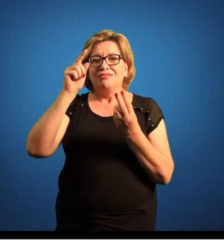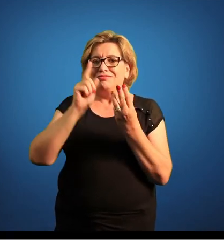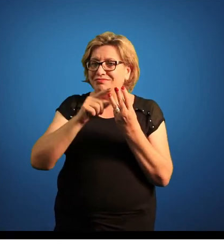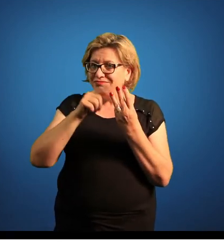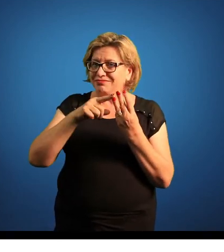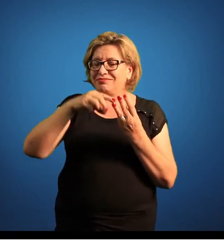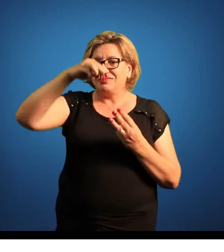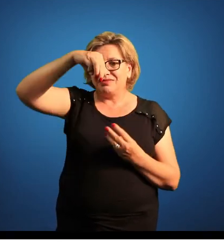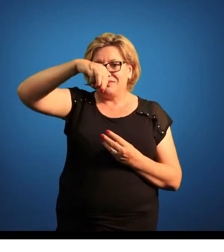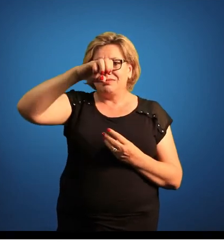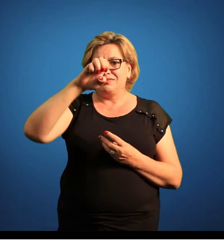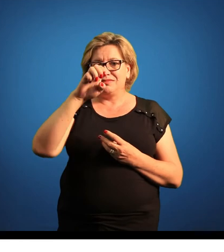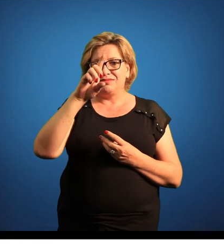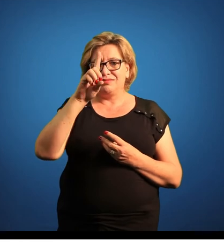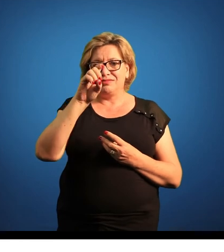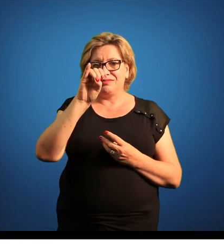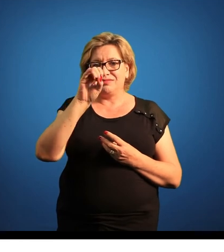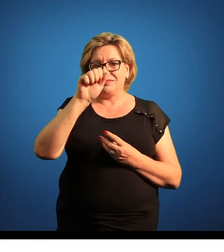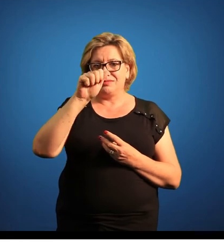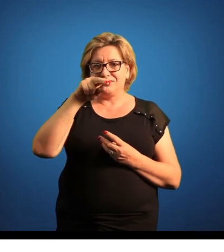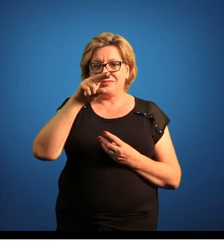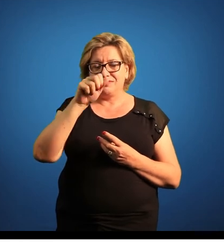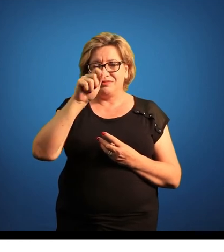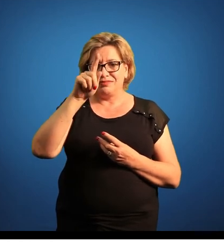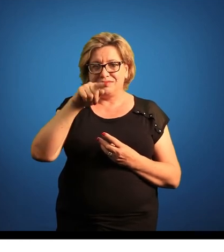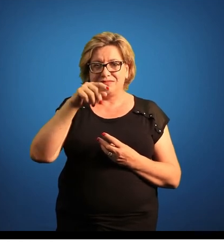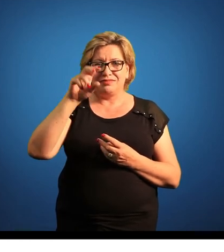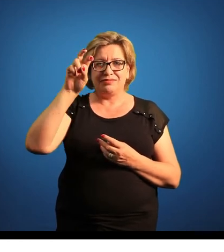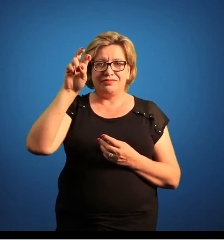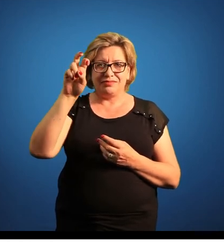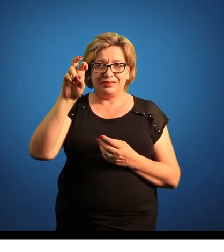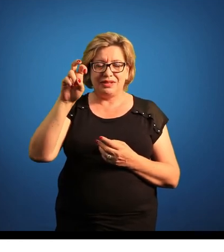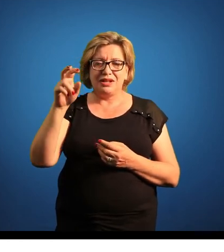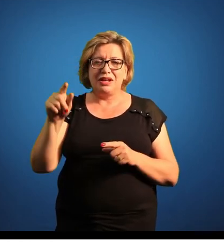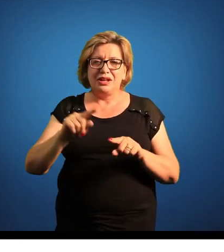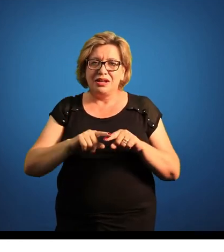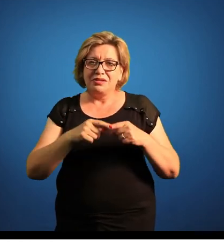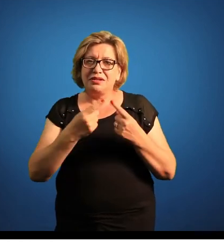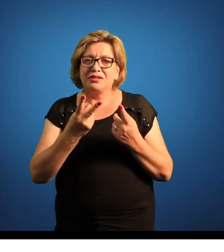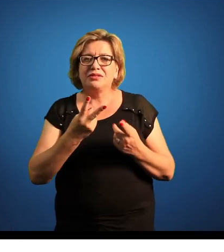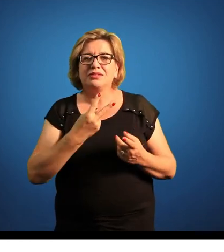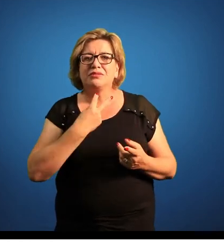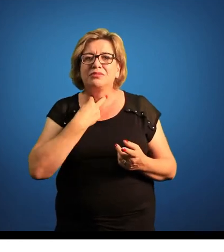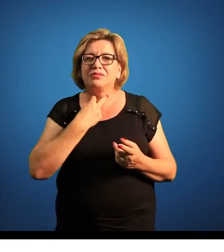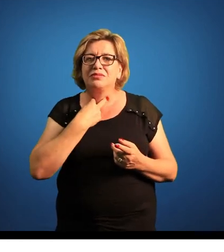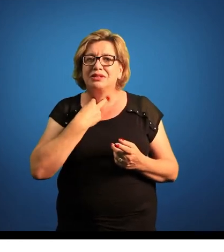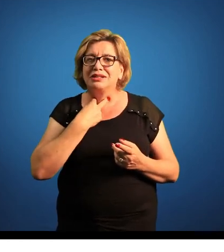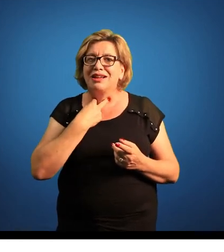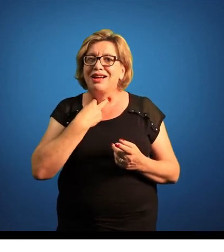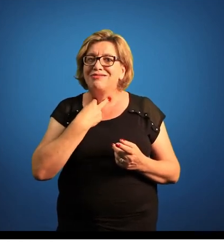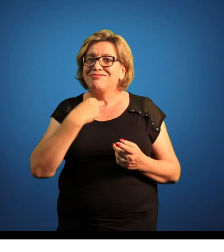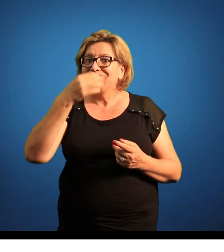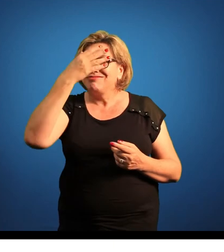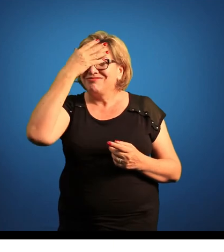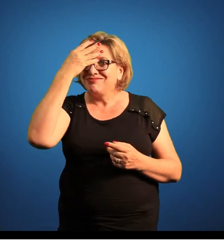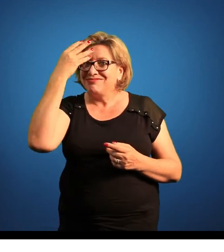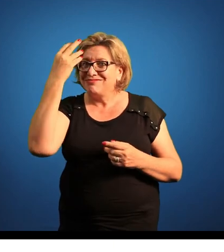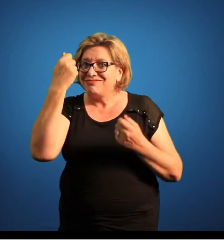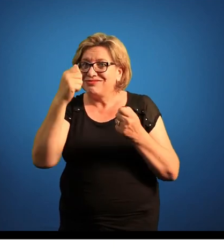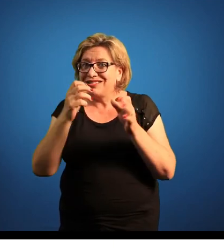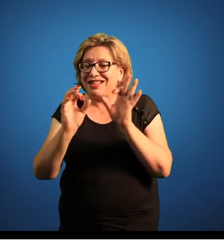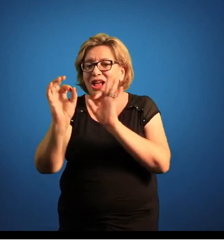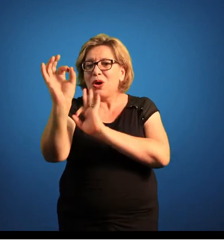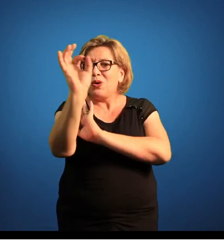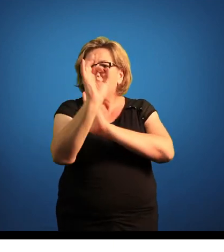é o 5. Só que não, né? A gente não pode esquecer que é uma série ordenada. Então,